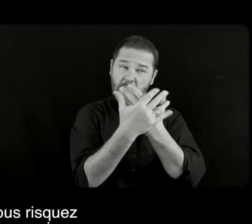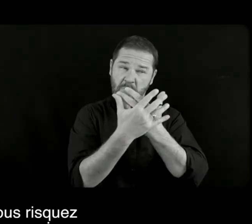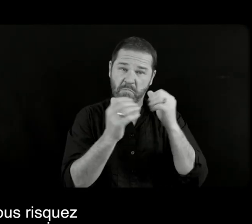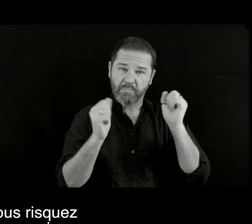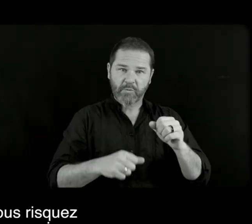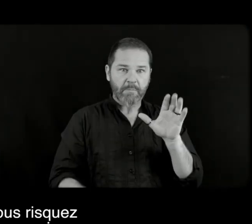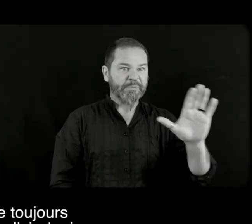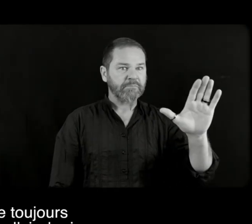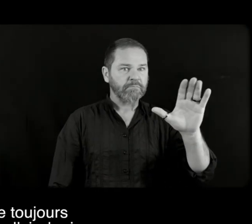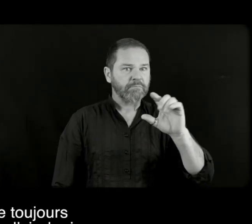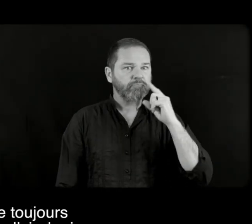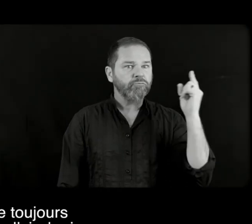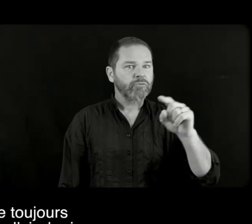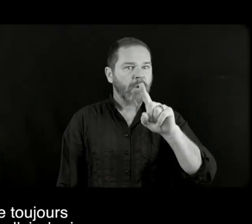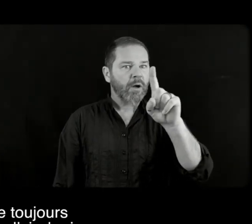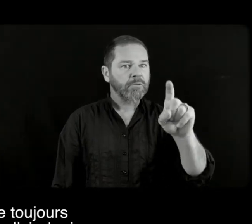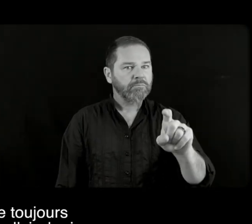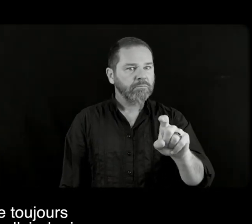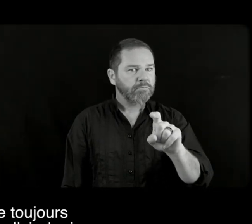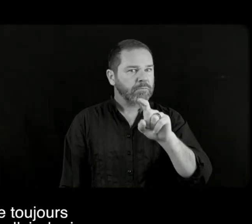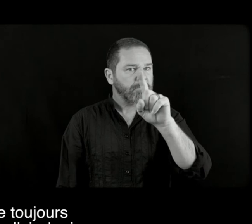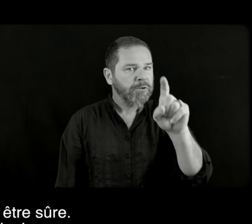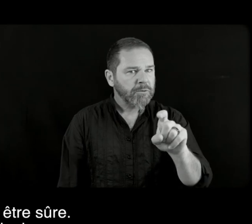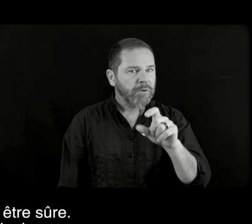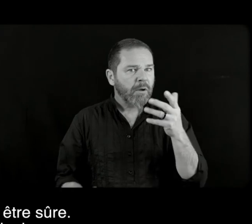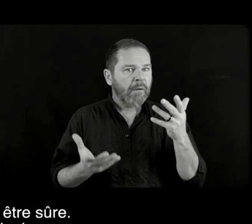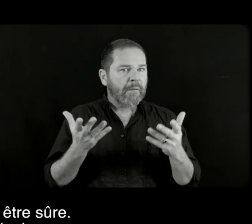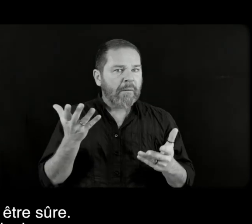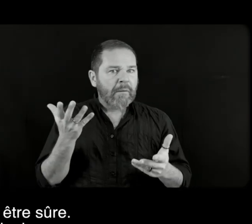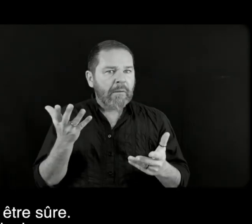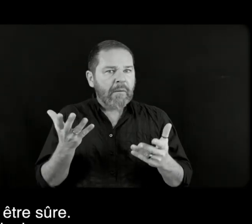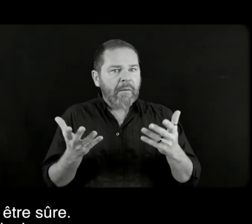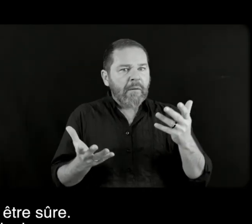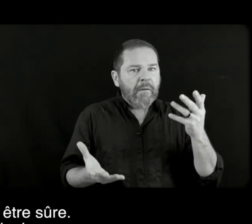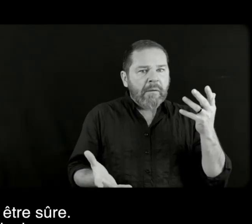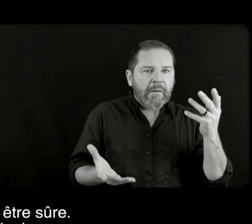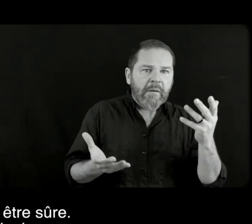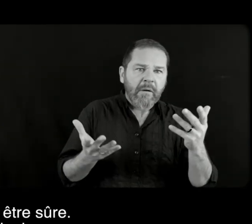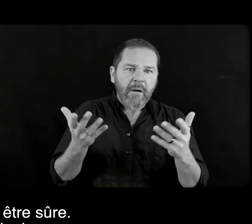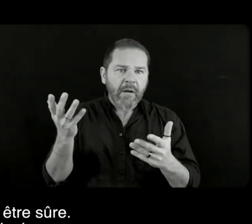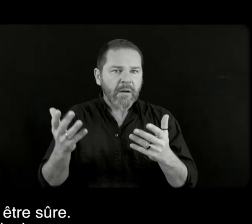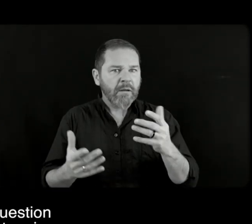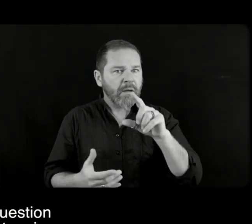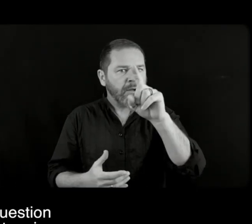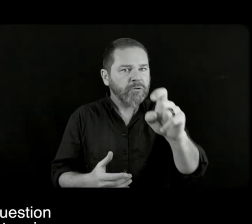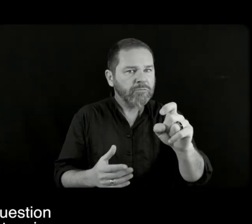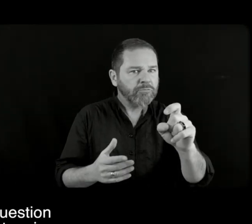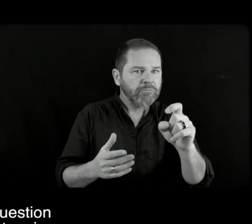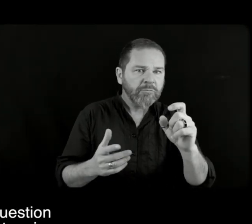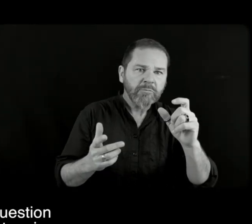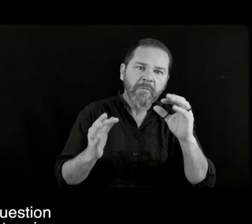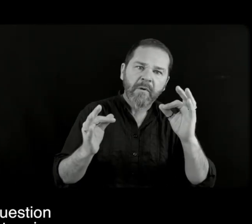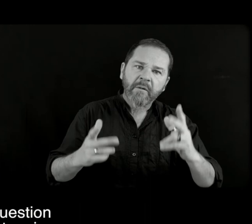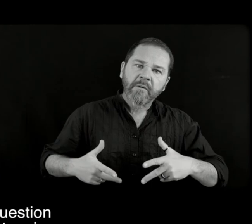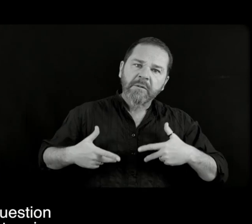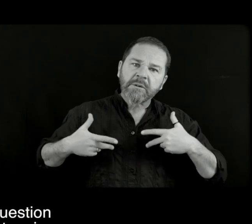surprises. Elle pose toujours une question, l'air de rien. Elle veut être sûre, elle teste. Une question sur notre